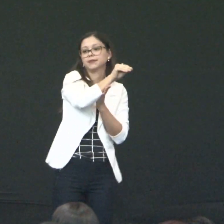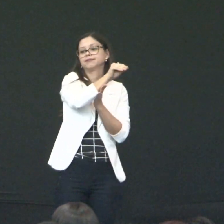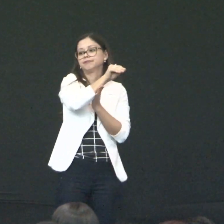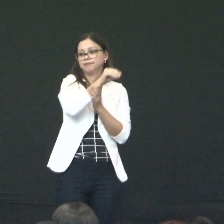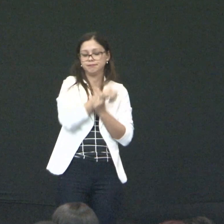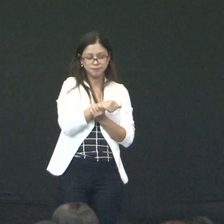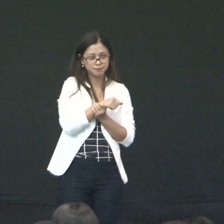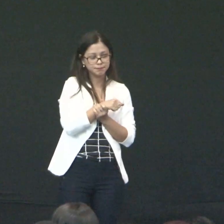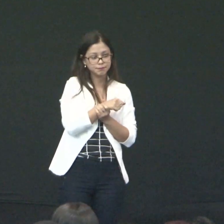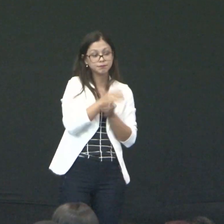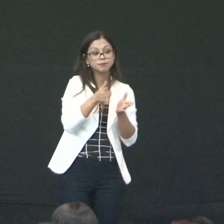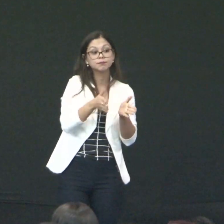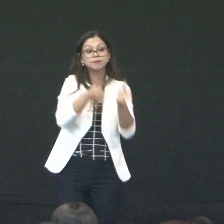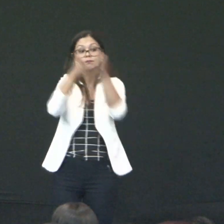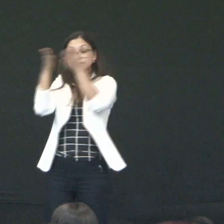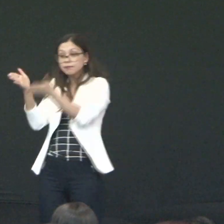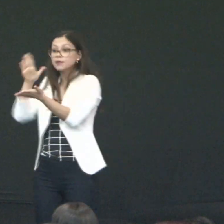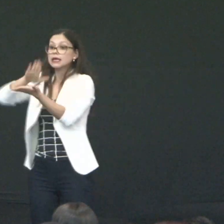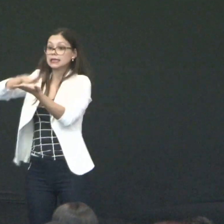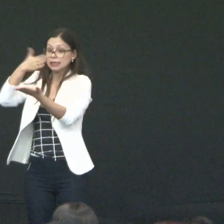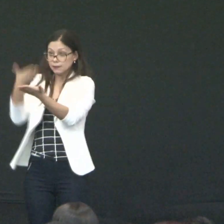que continuam sendo